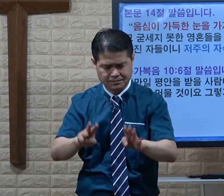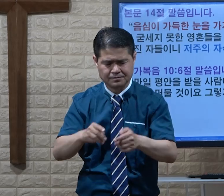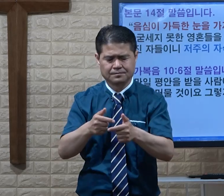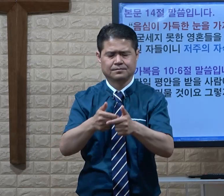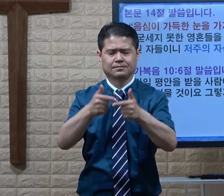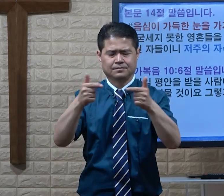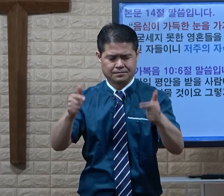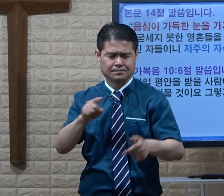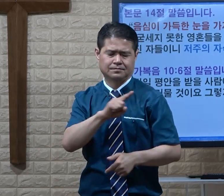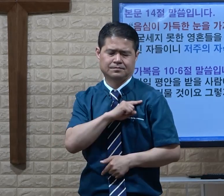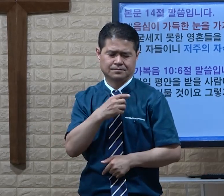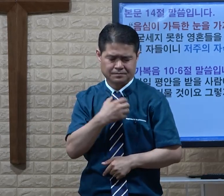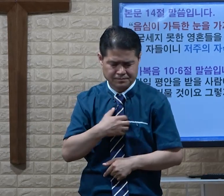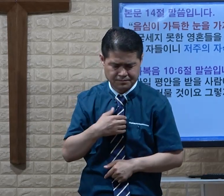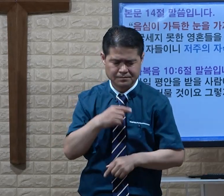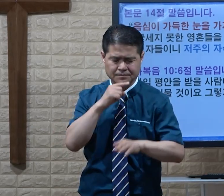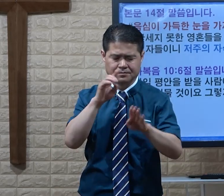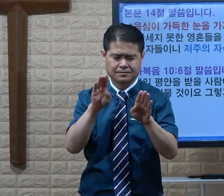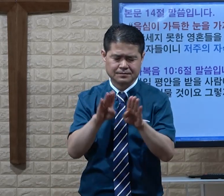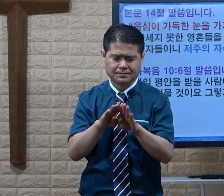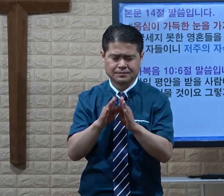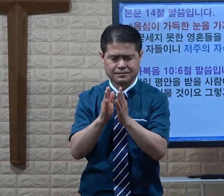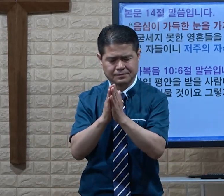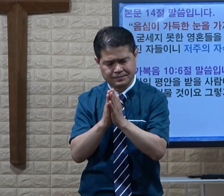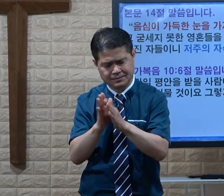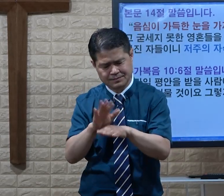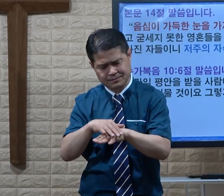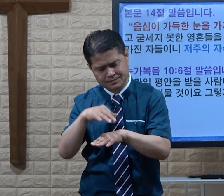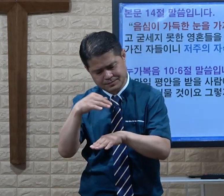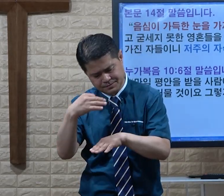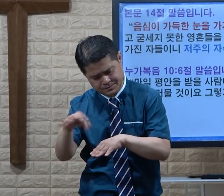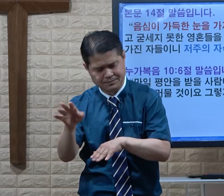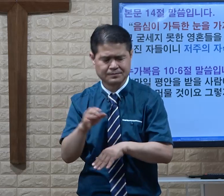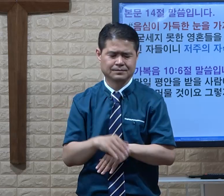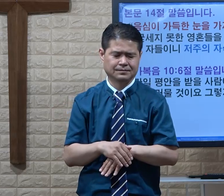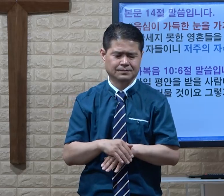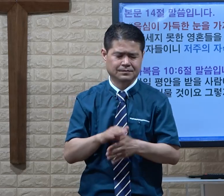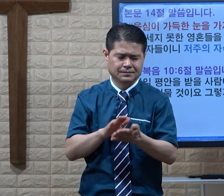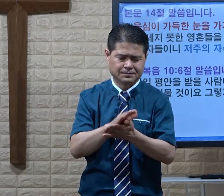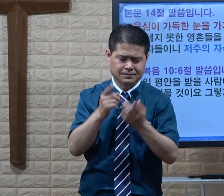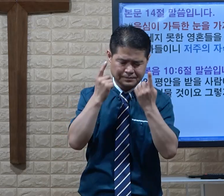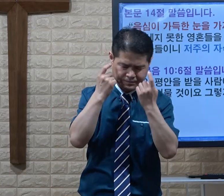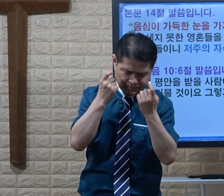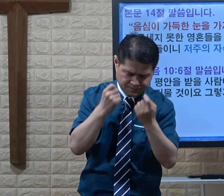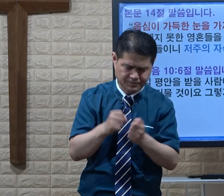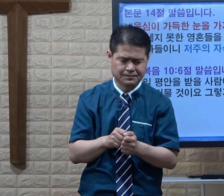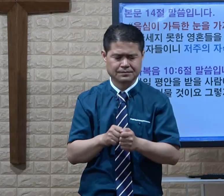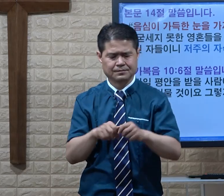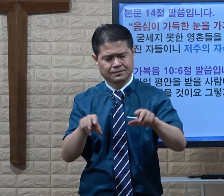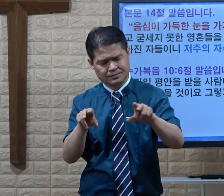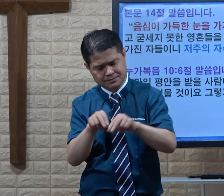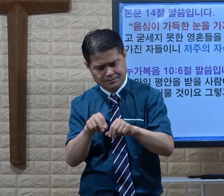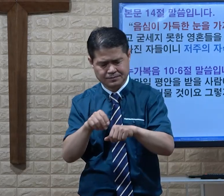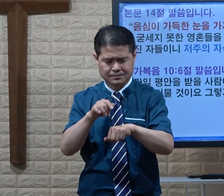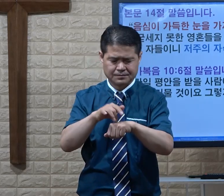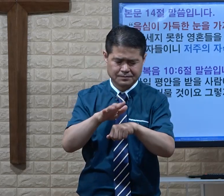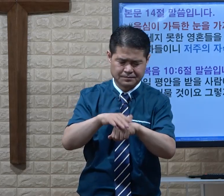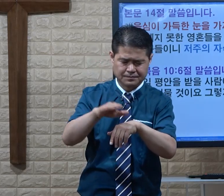주 5일제에서 4일제로 변하는 것을 많은 사람들이 낙담해하고 또 여행을